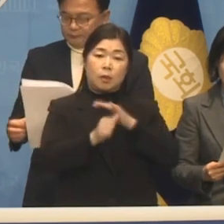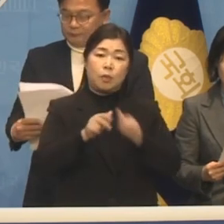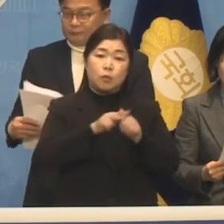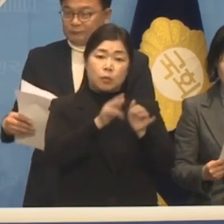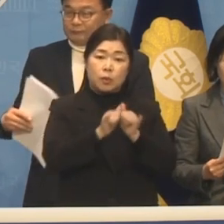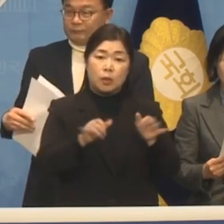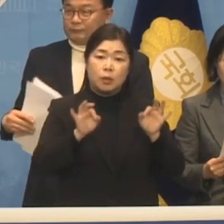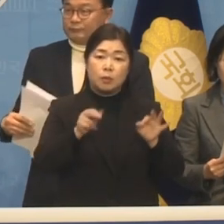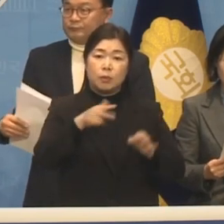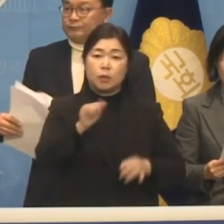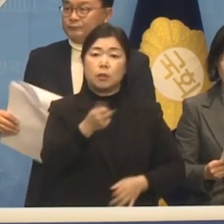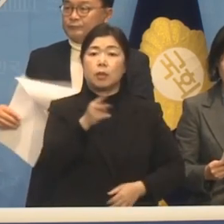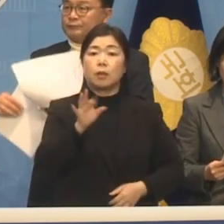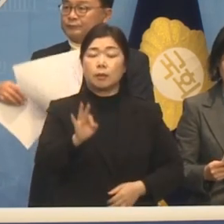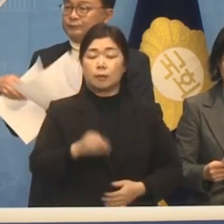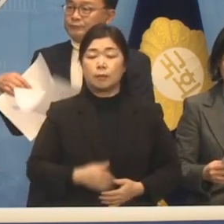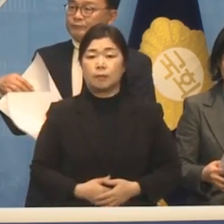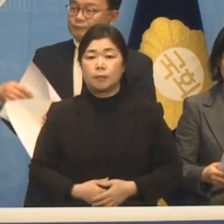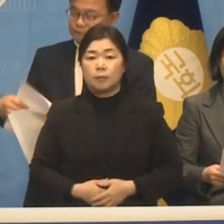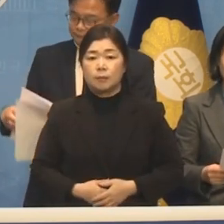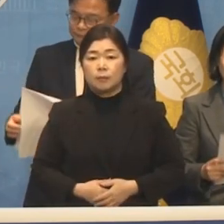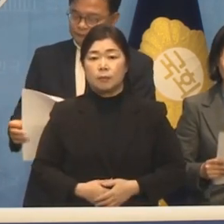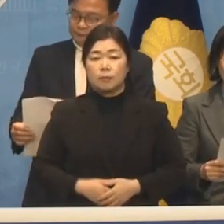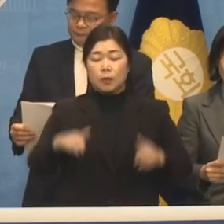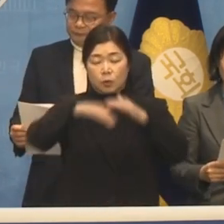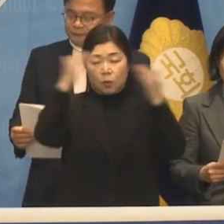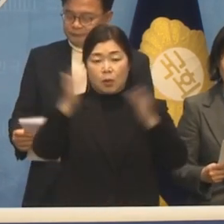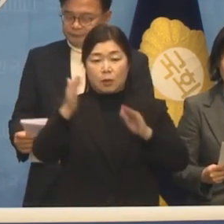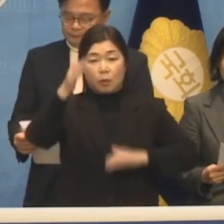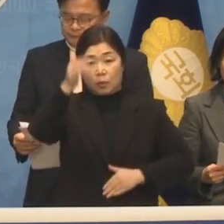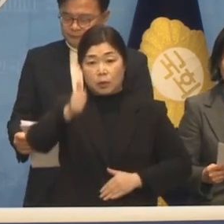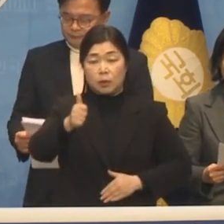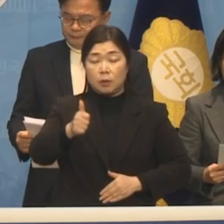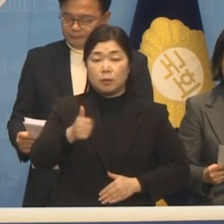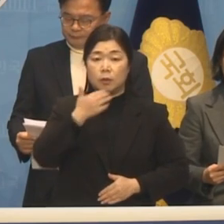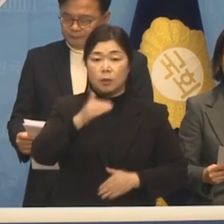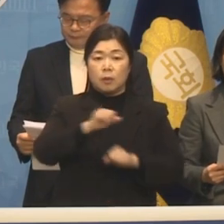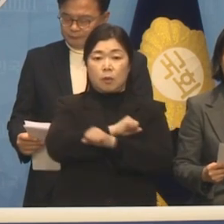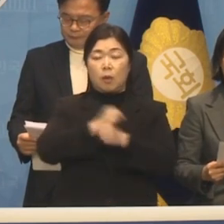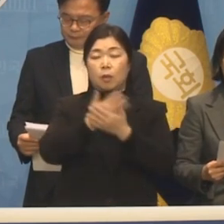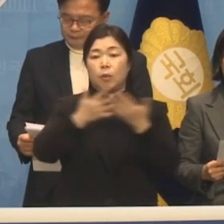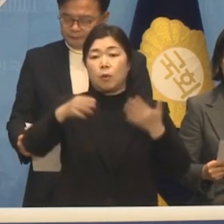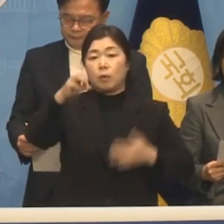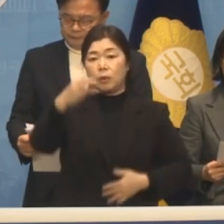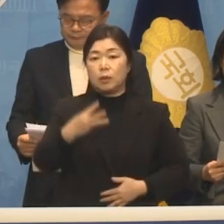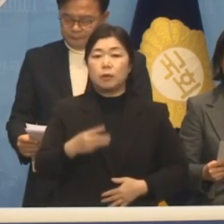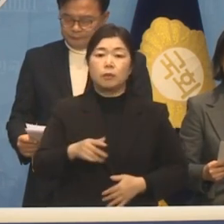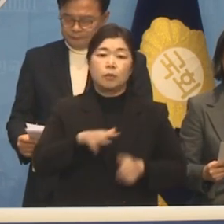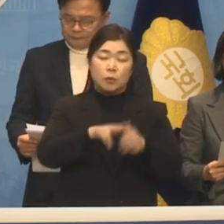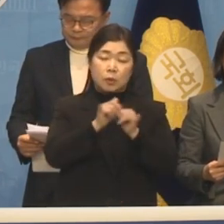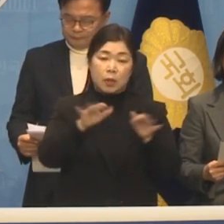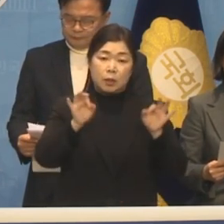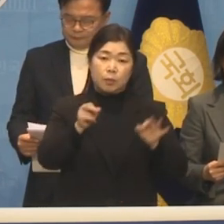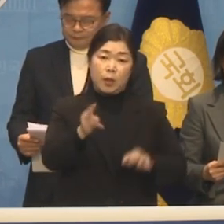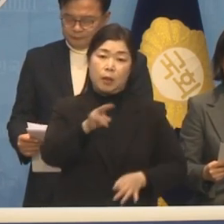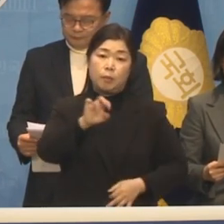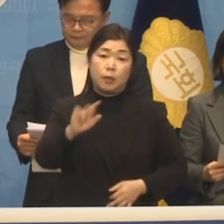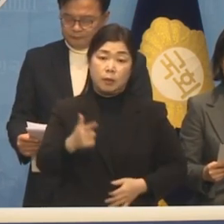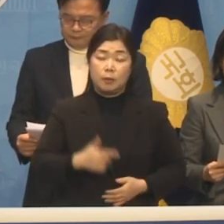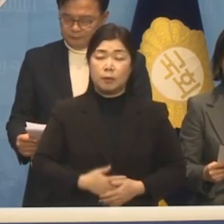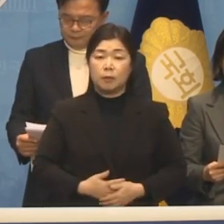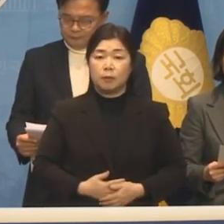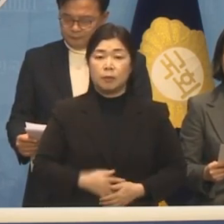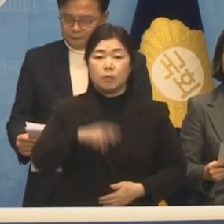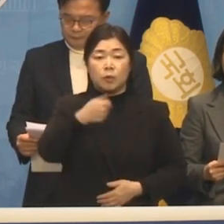도전자 김진향, 카이스트 전 총학생회장 경기 광명을 국회의원 예비후보 김혜민, 카이스트 물리학